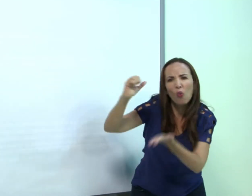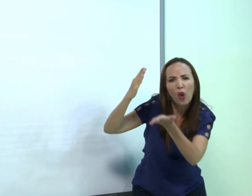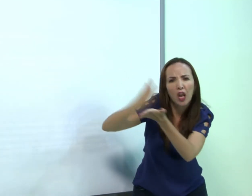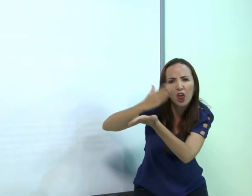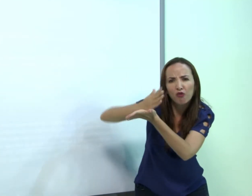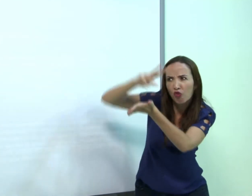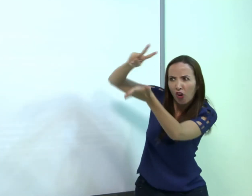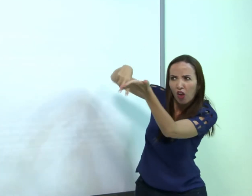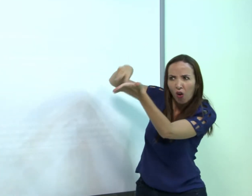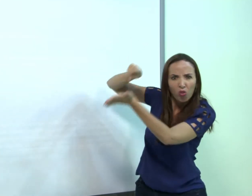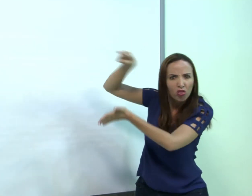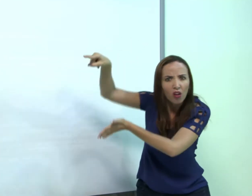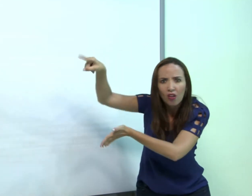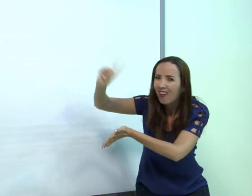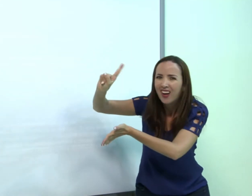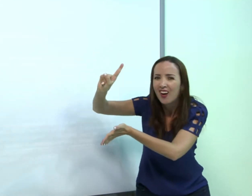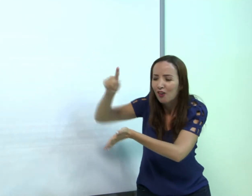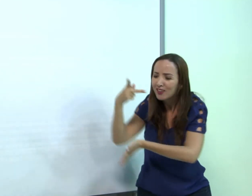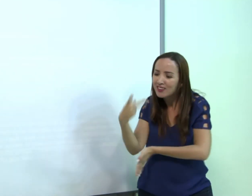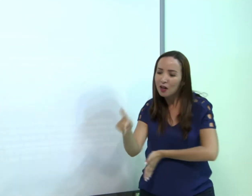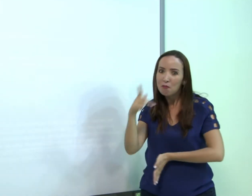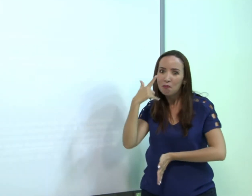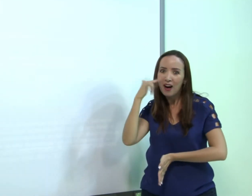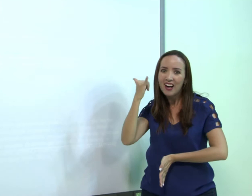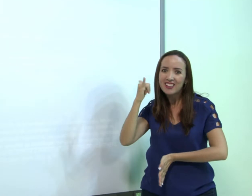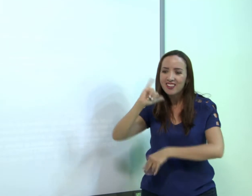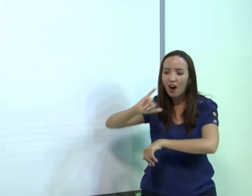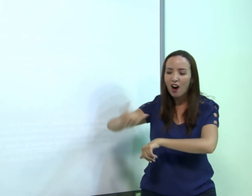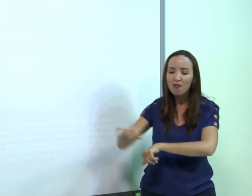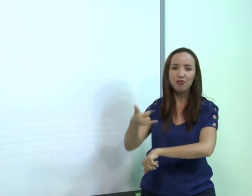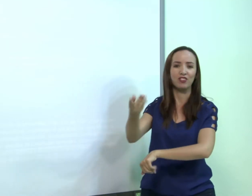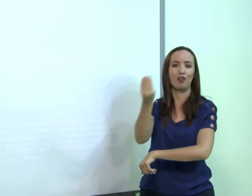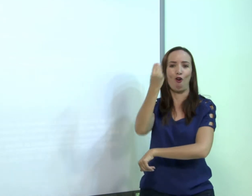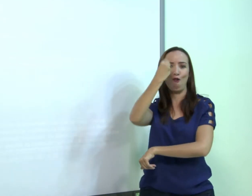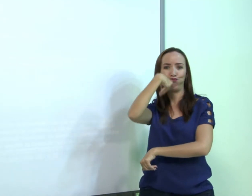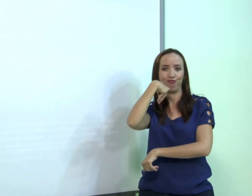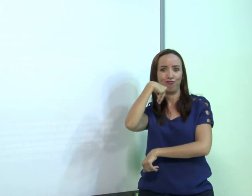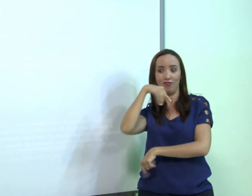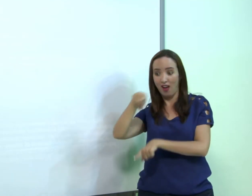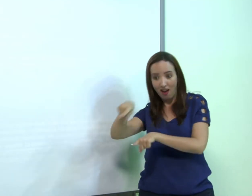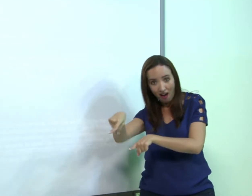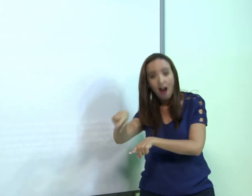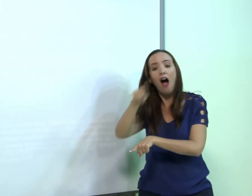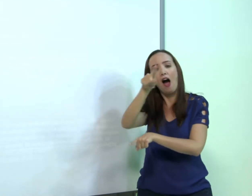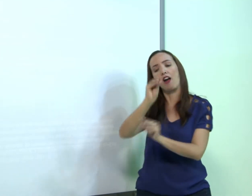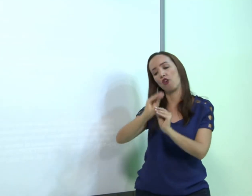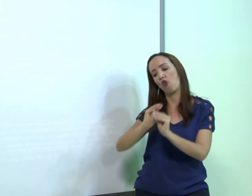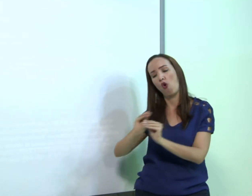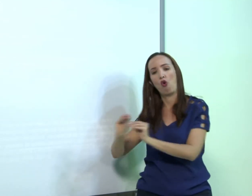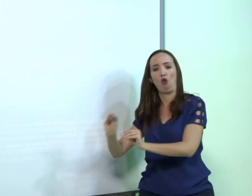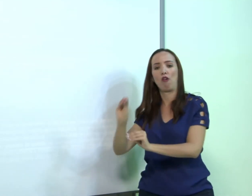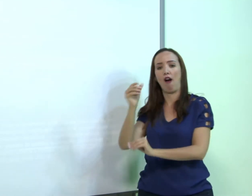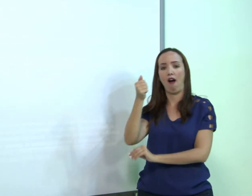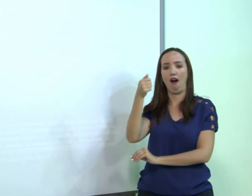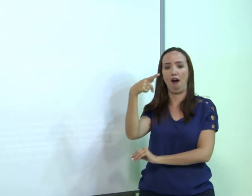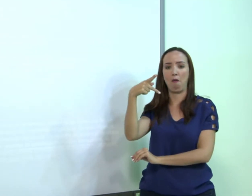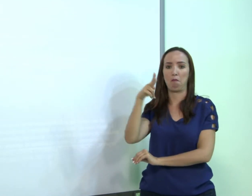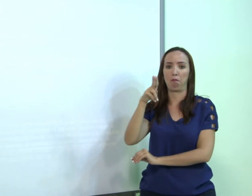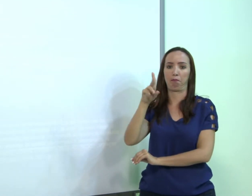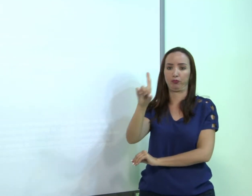Você pegou diretamente o livro lá e pesquisou essa fonte? Não. Você utilizou a